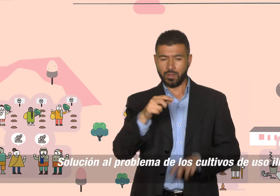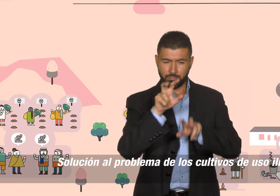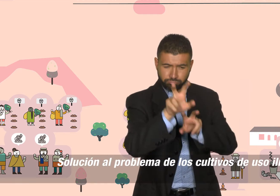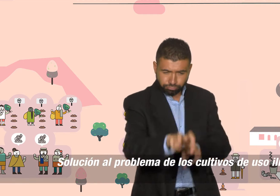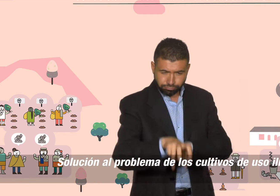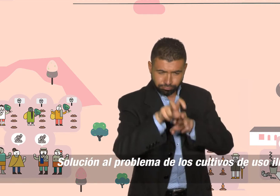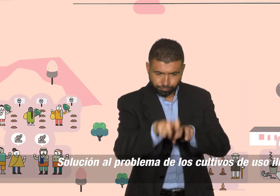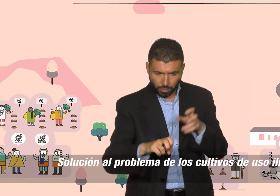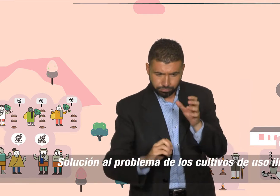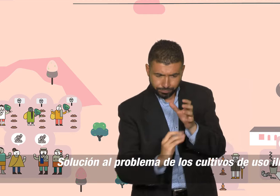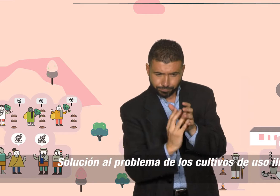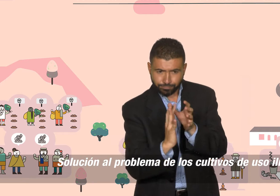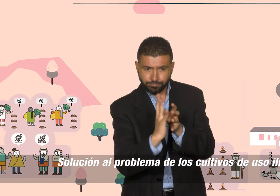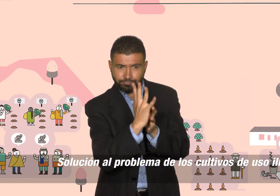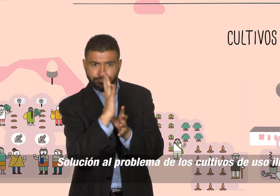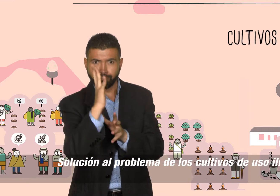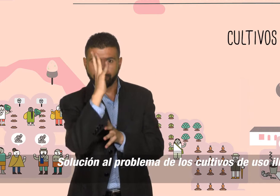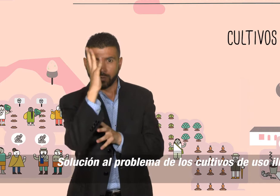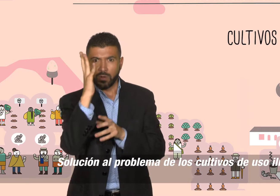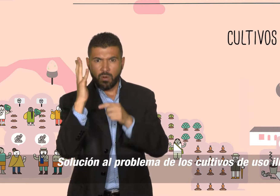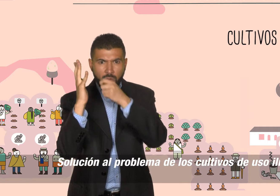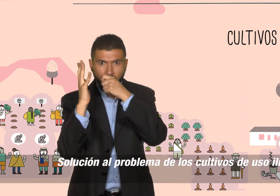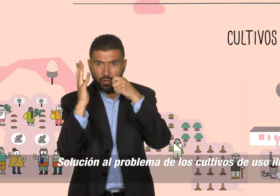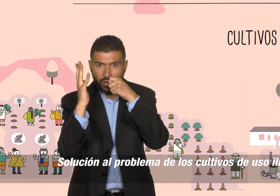Soluciona el problema de los cultivos de uso ilícito